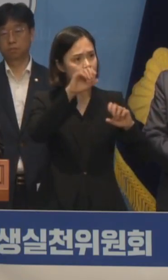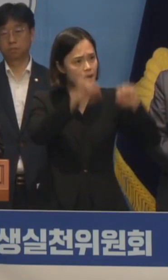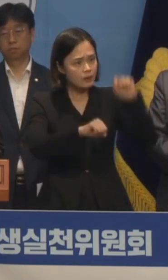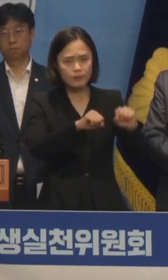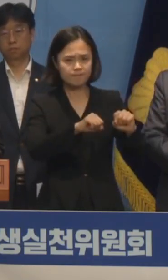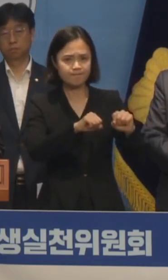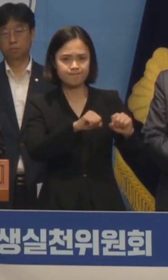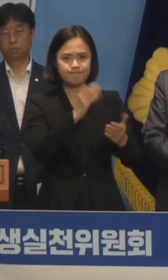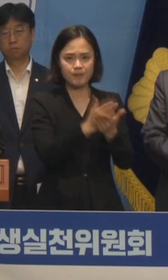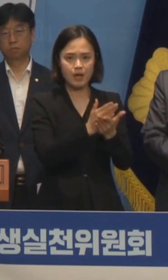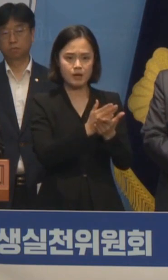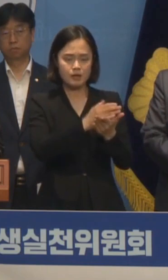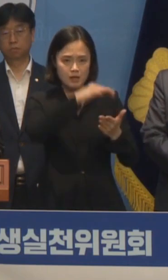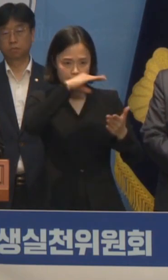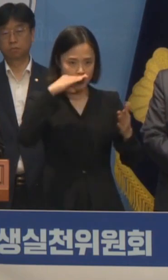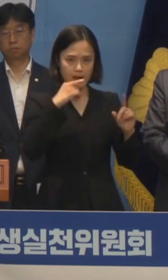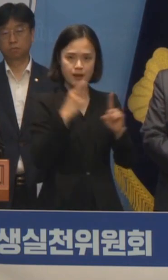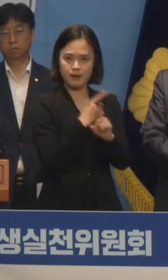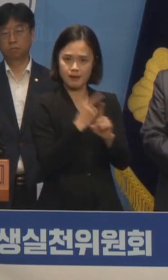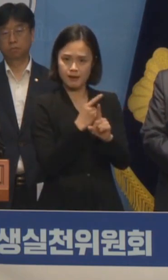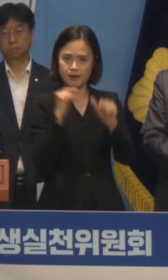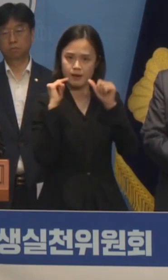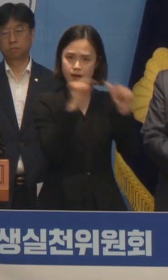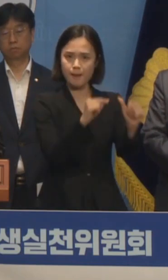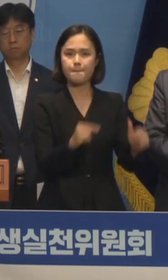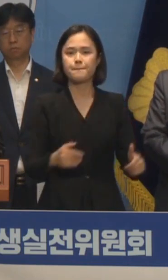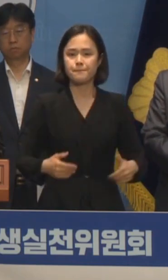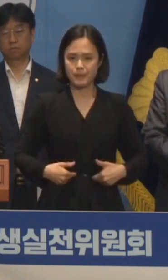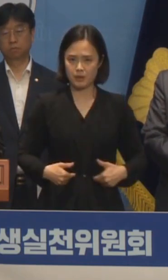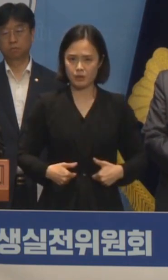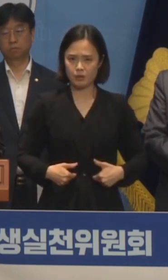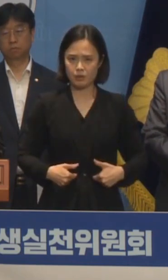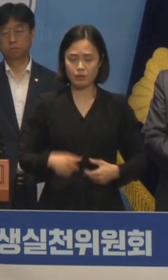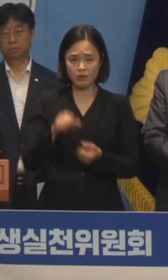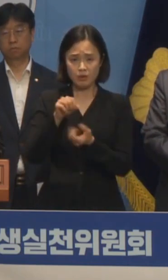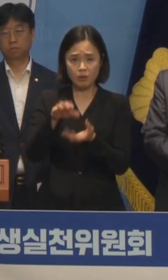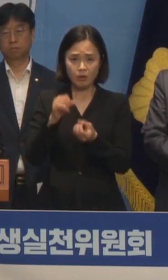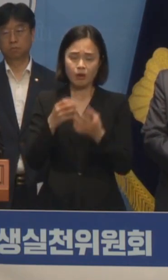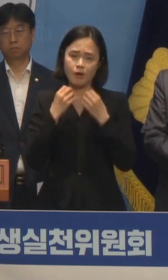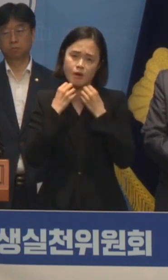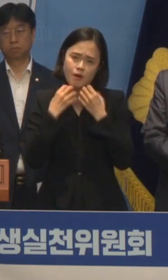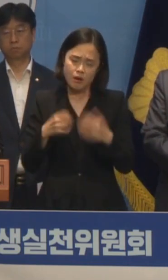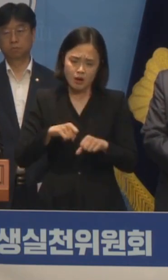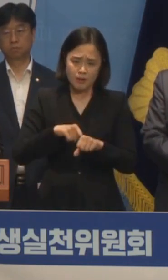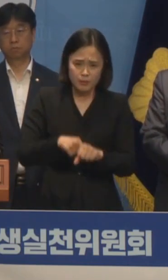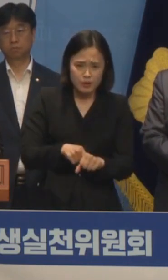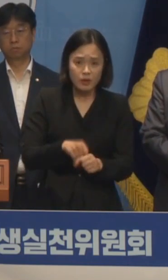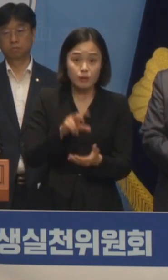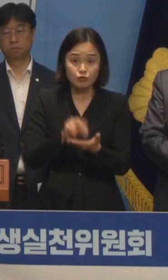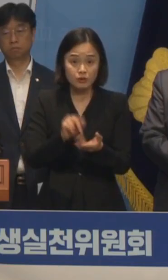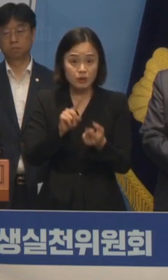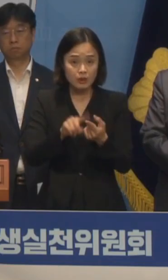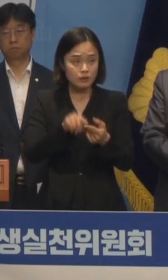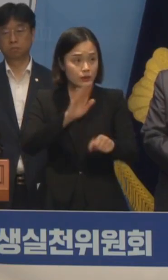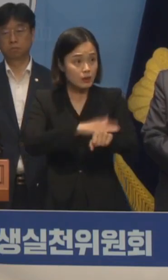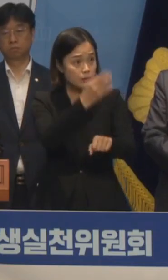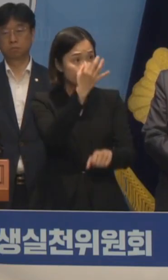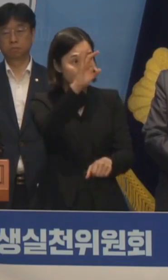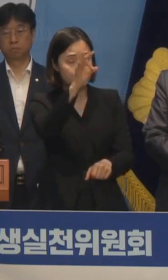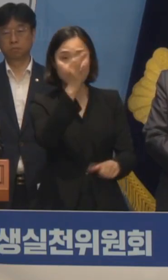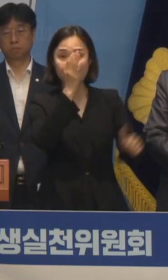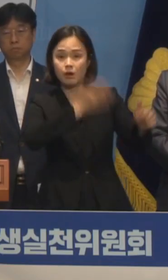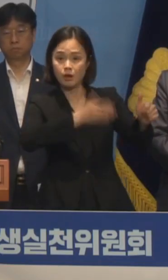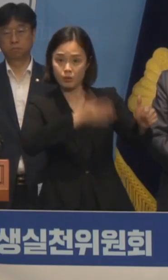죽어가는 사람들이 더 이상 없도록 죽음을 부르는 로켓 새벽 배송으로 인한 문제를 인정하고 근본적인 해결책을